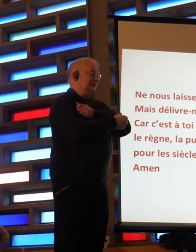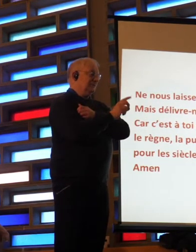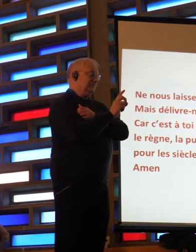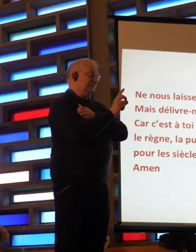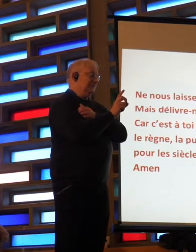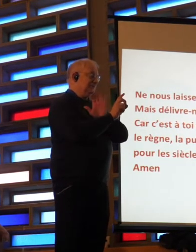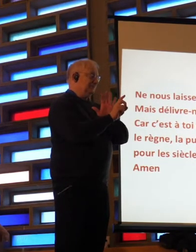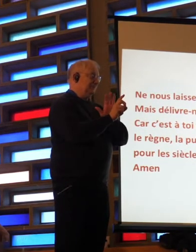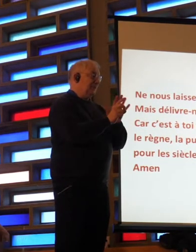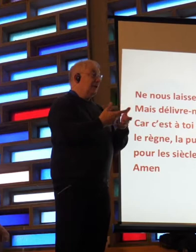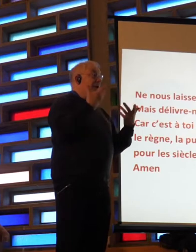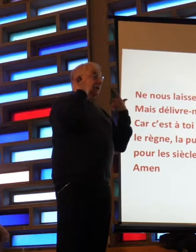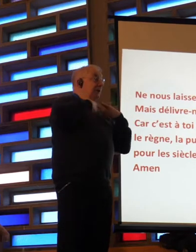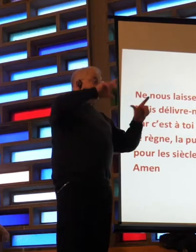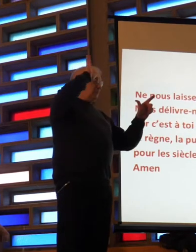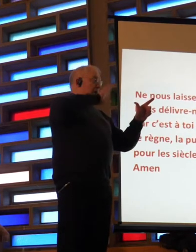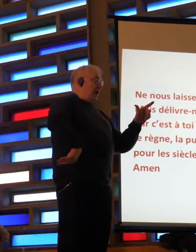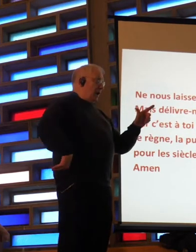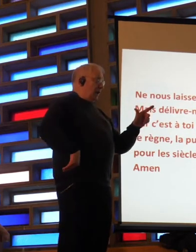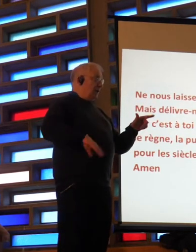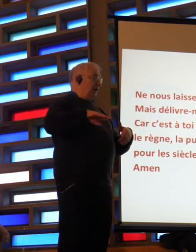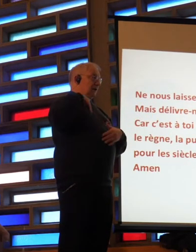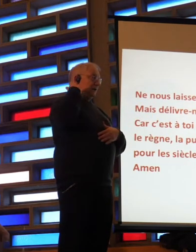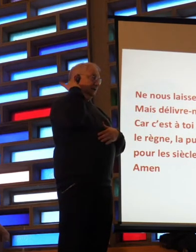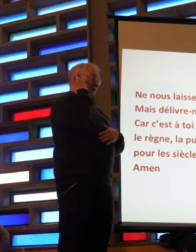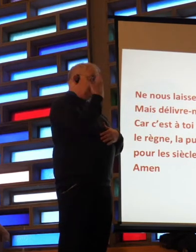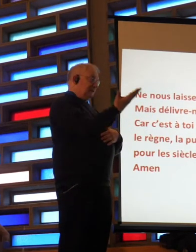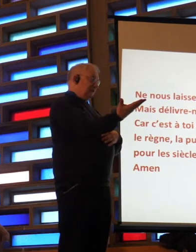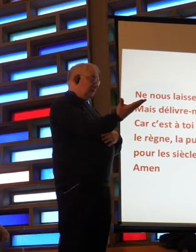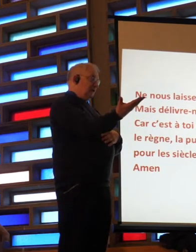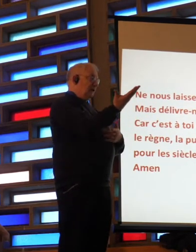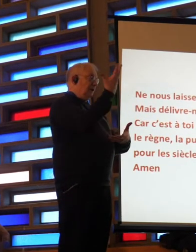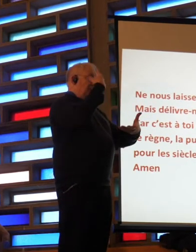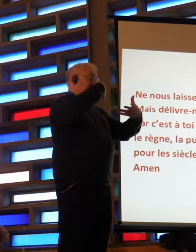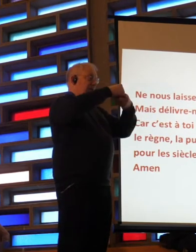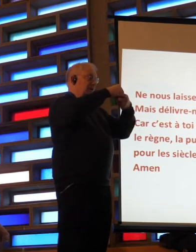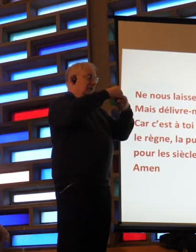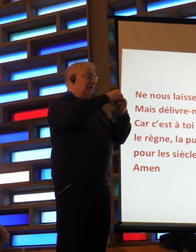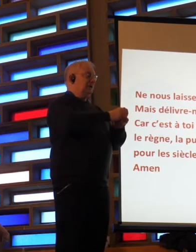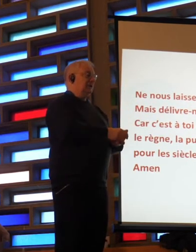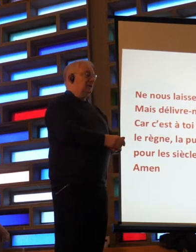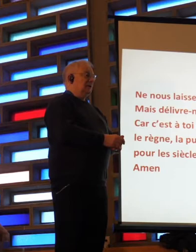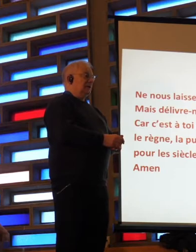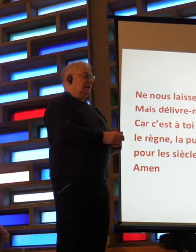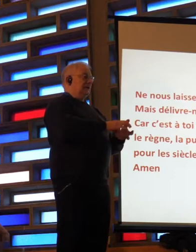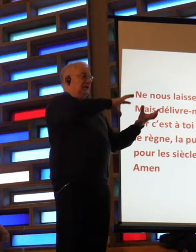tentation, mais délivre-nous du mal, car c'est à toi qu'appartiennent le règne,